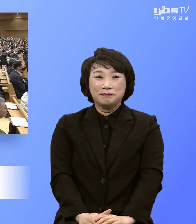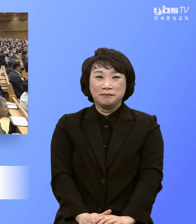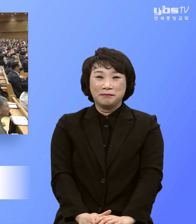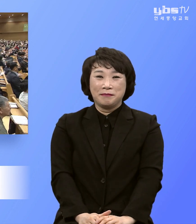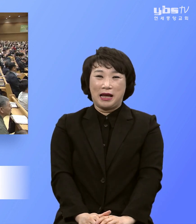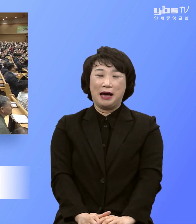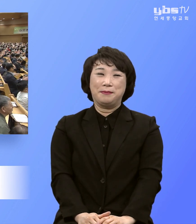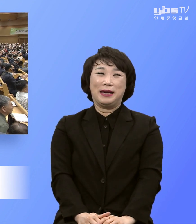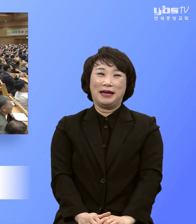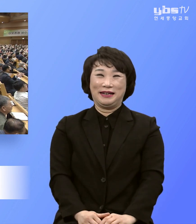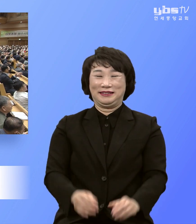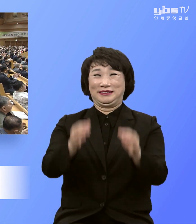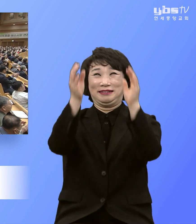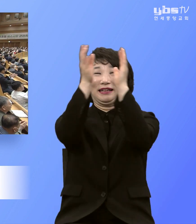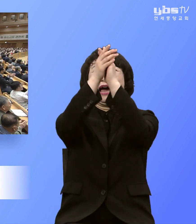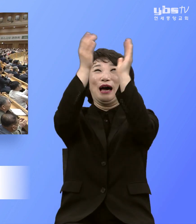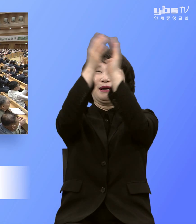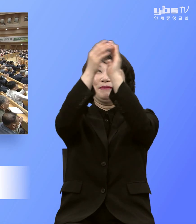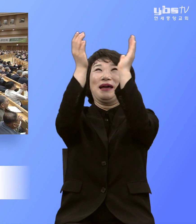아멘. 아멘.